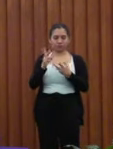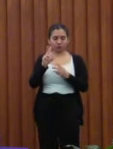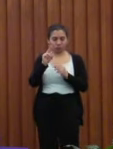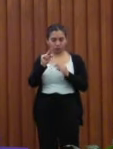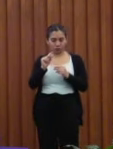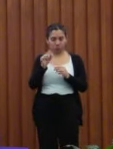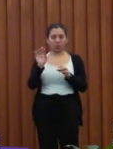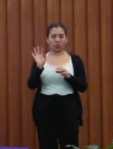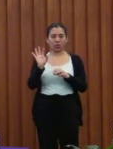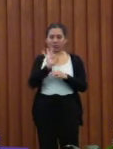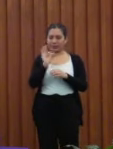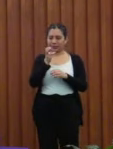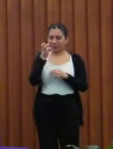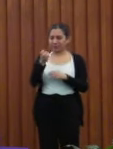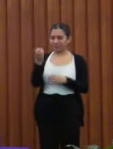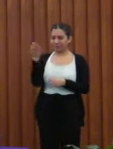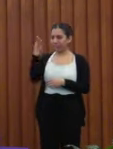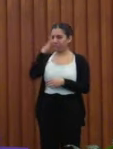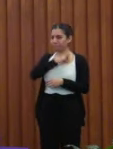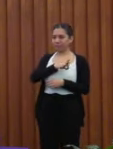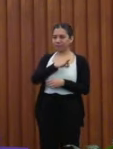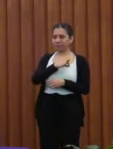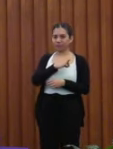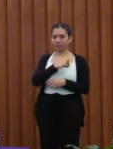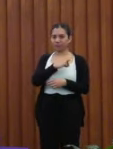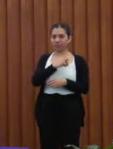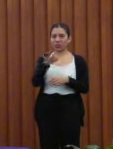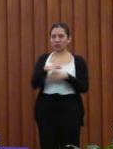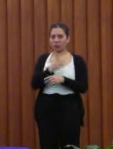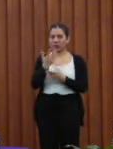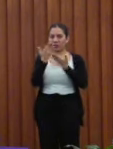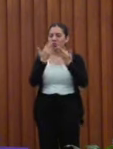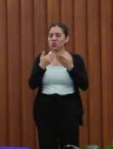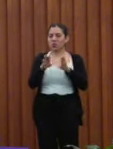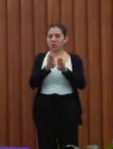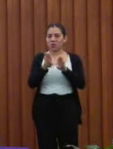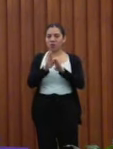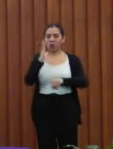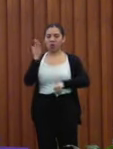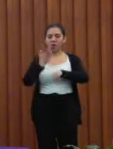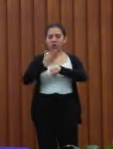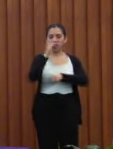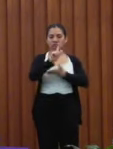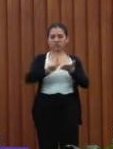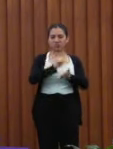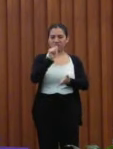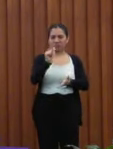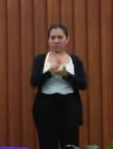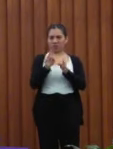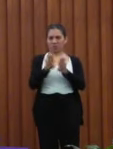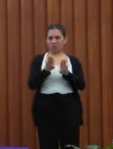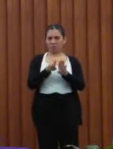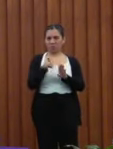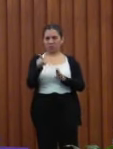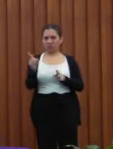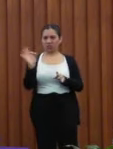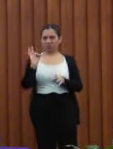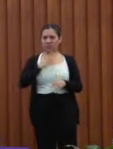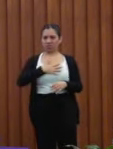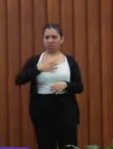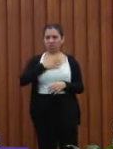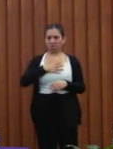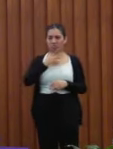esta figura que no es ningún tipo penal, no existe un tipo penal que se diga crimen pasional, ¿no? Sin embargo, es muy